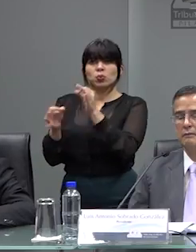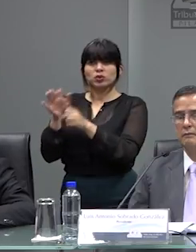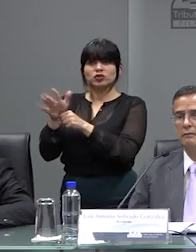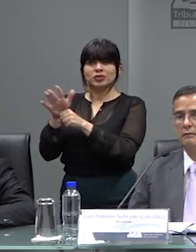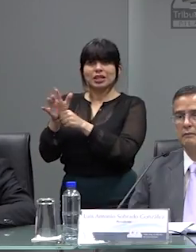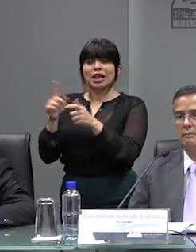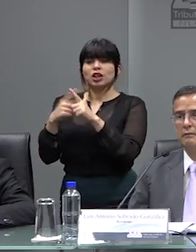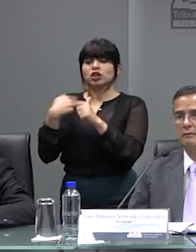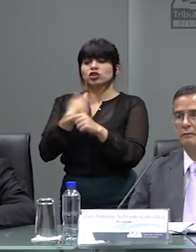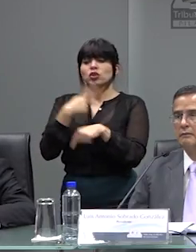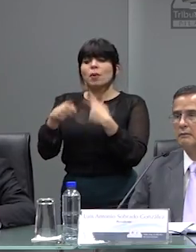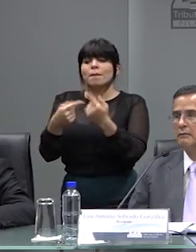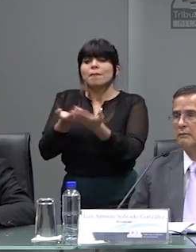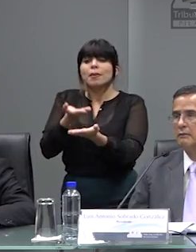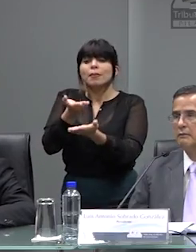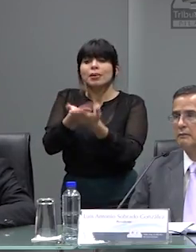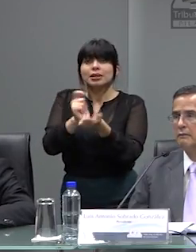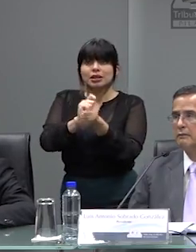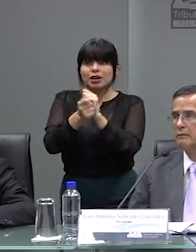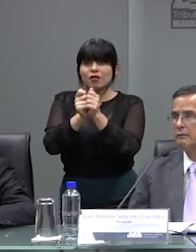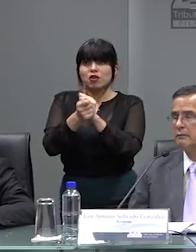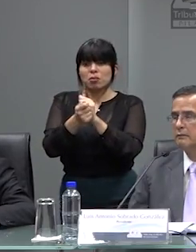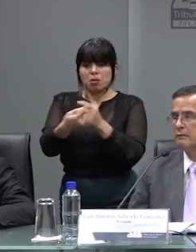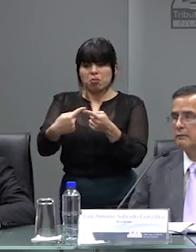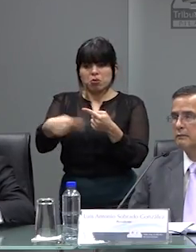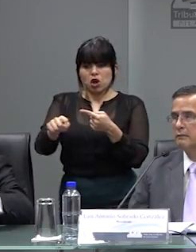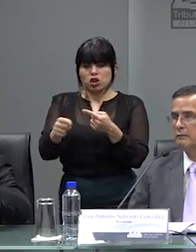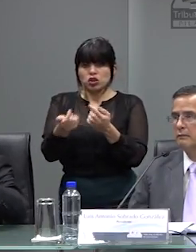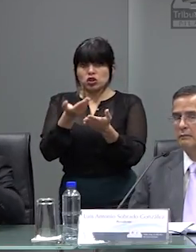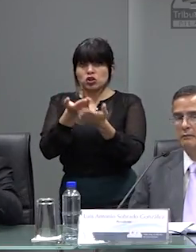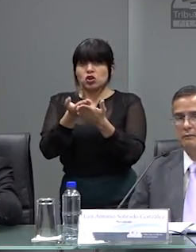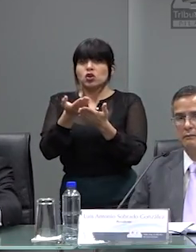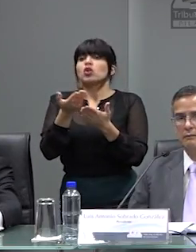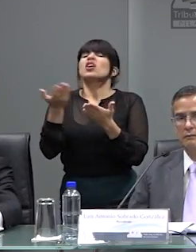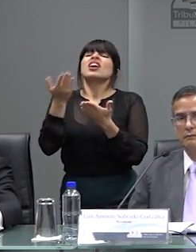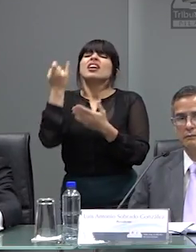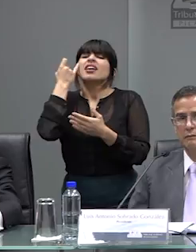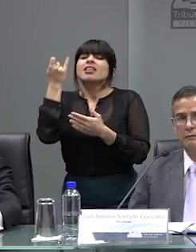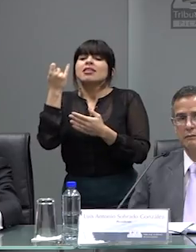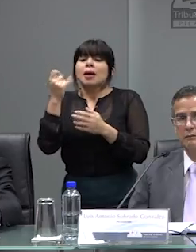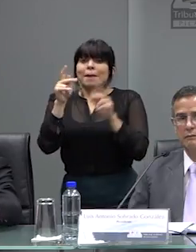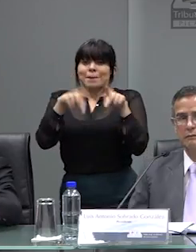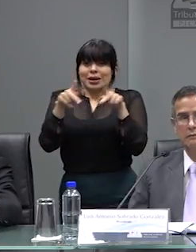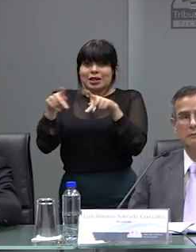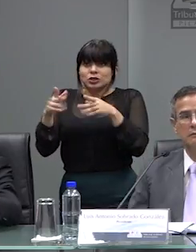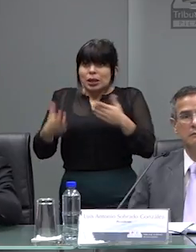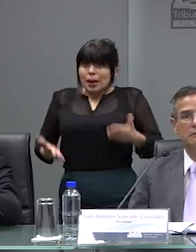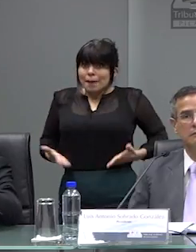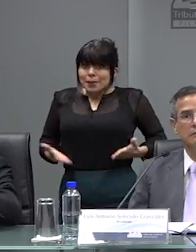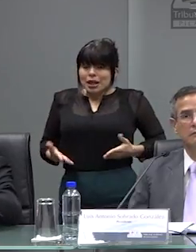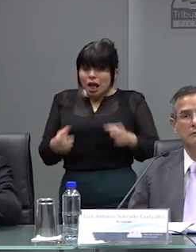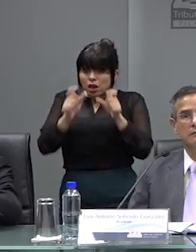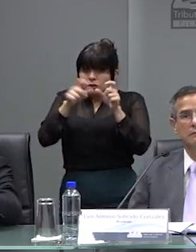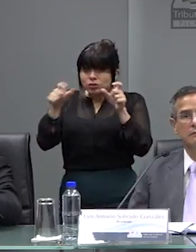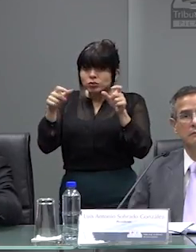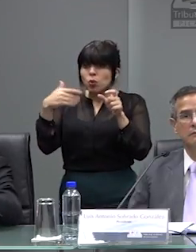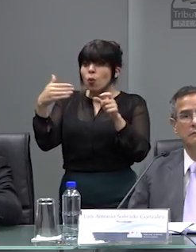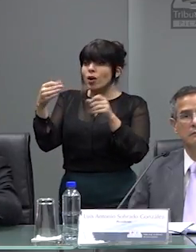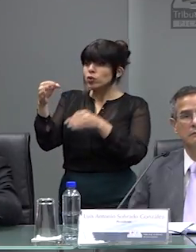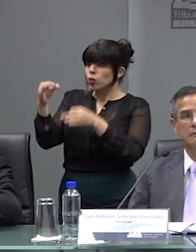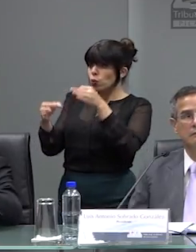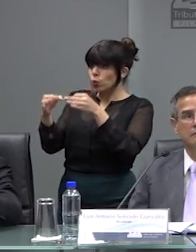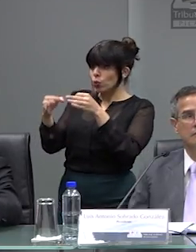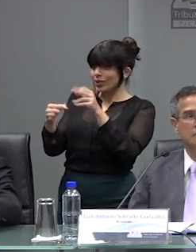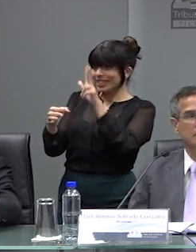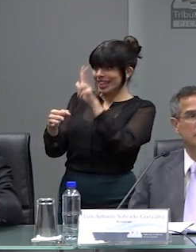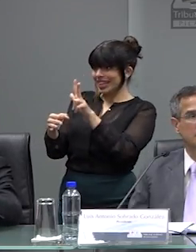estará presentando en tiempo cercano es la idea de optimizar el recurso humano y de esos juicios que se están haciendo de